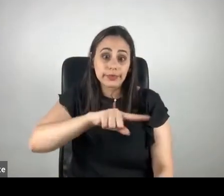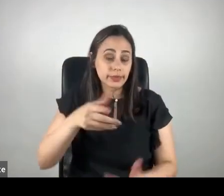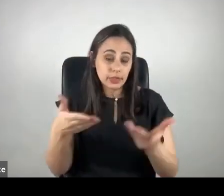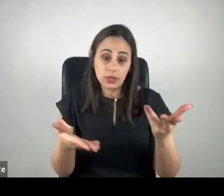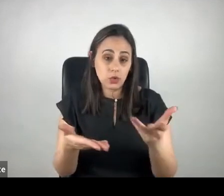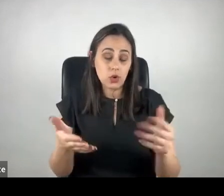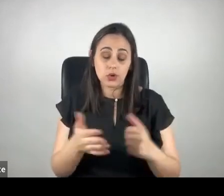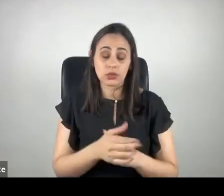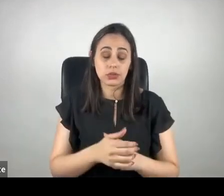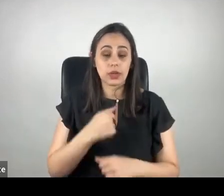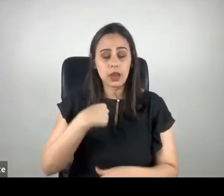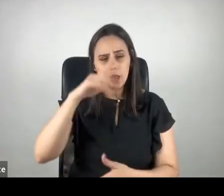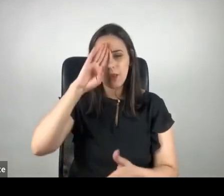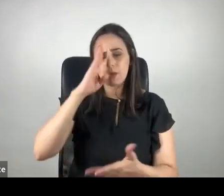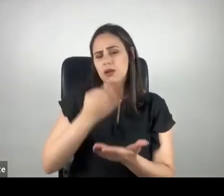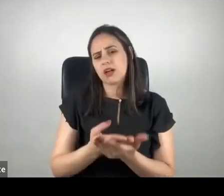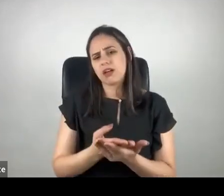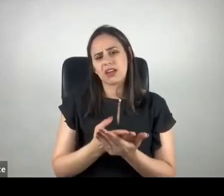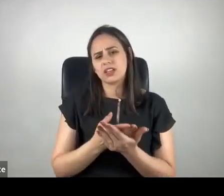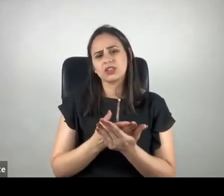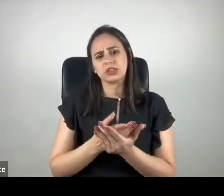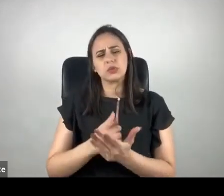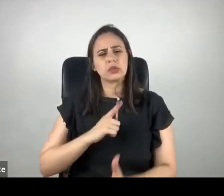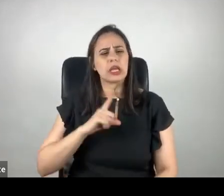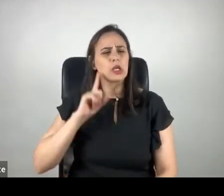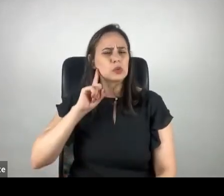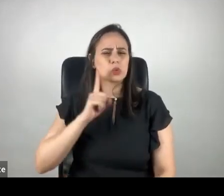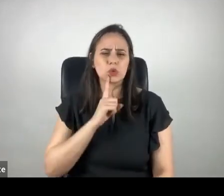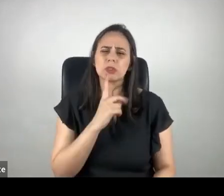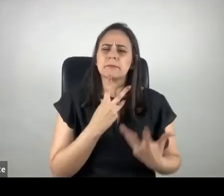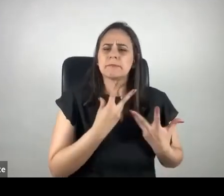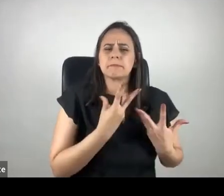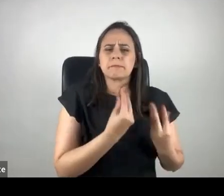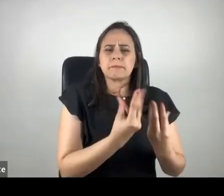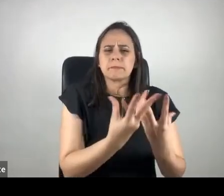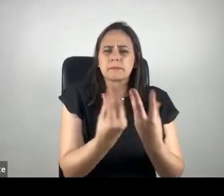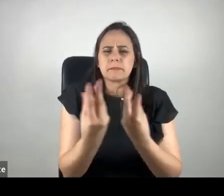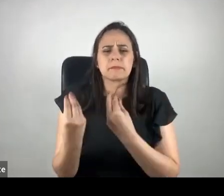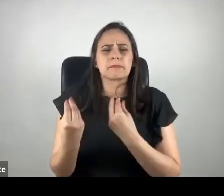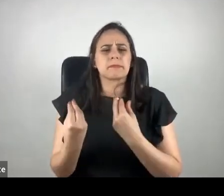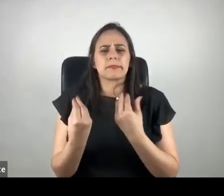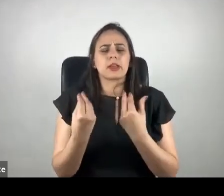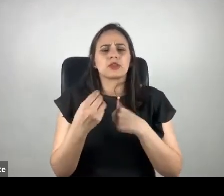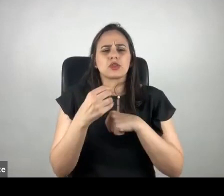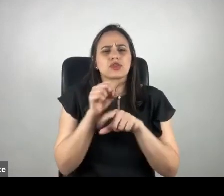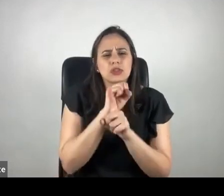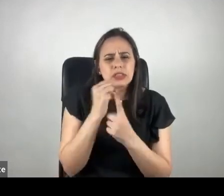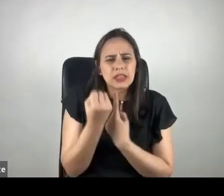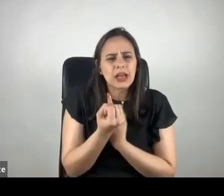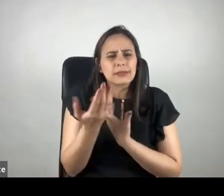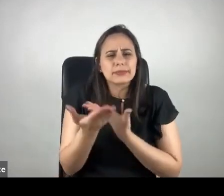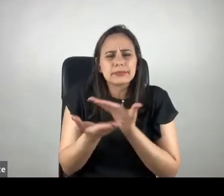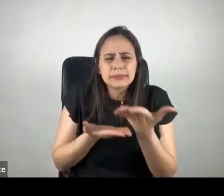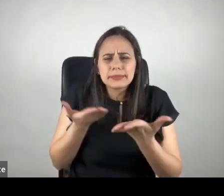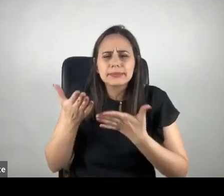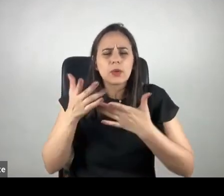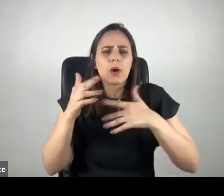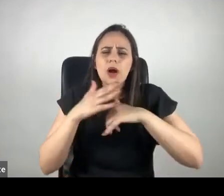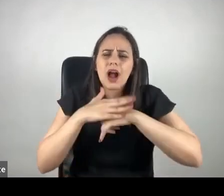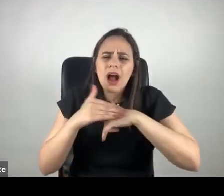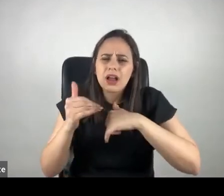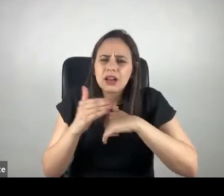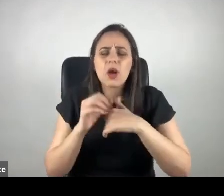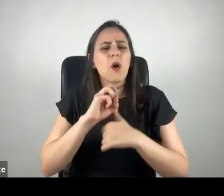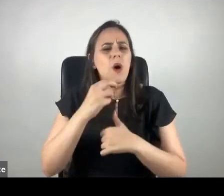que muitos surdos, por falta de carinho da sociedade, por falta de carinho dos